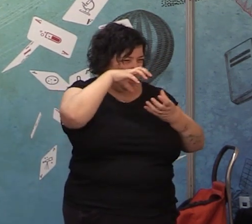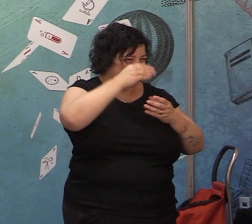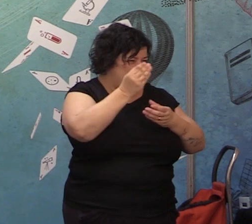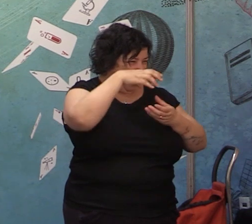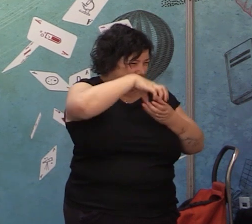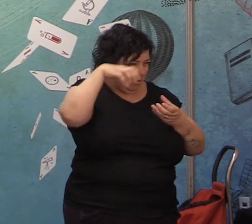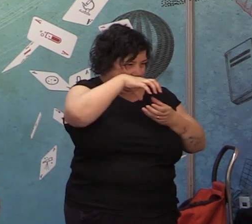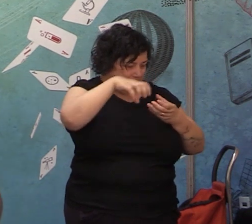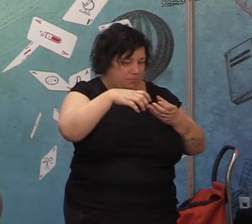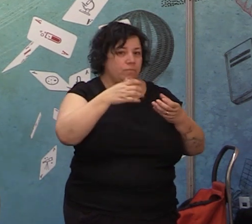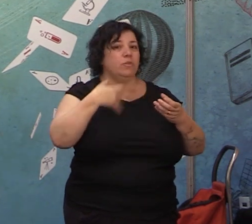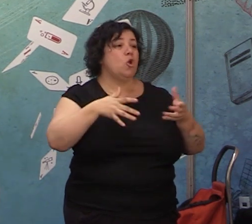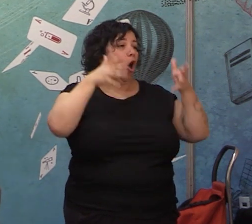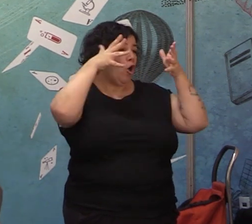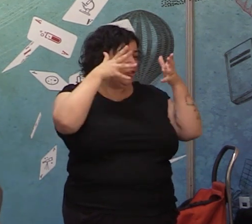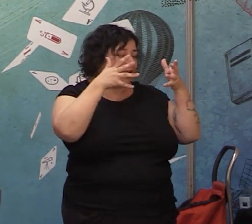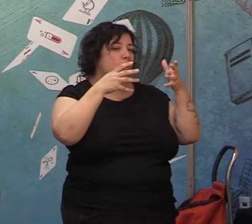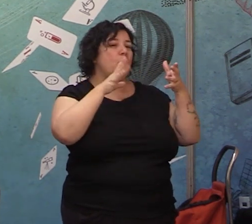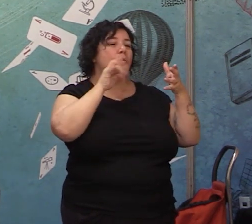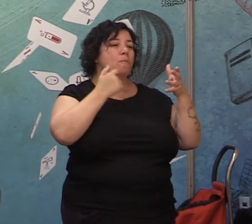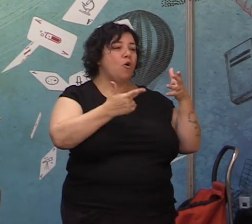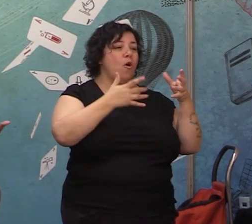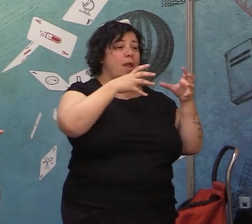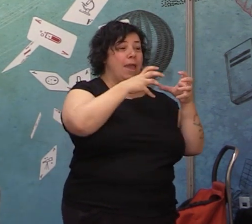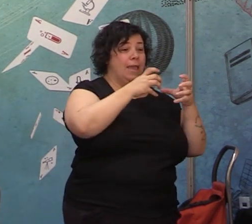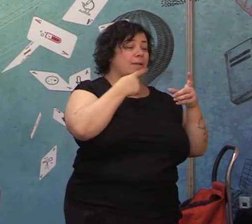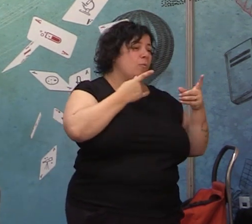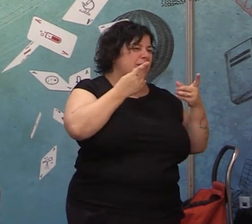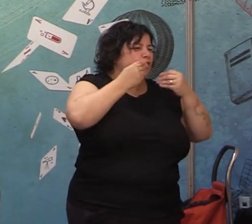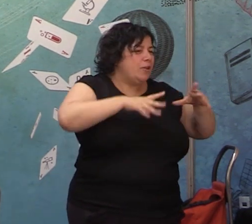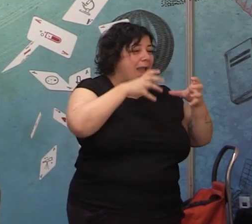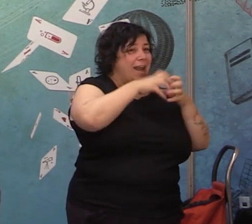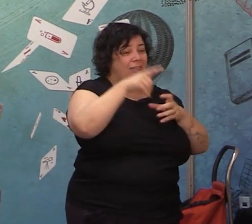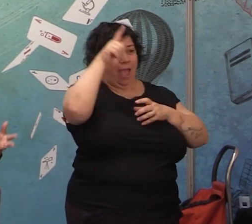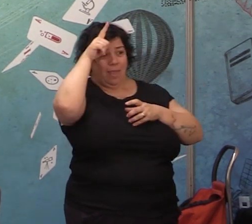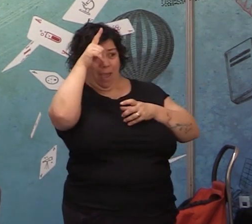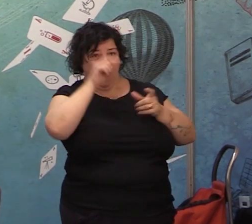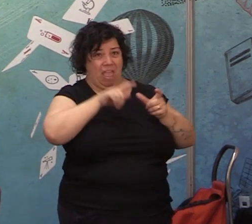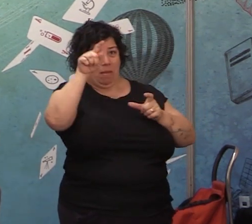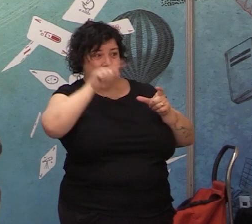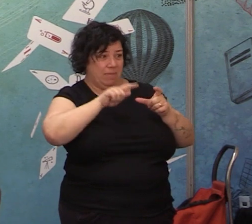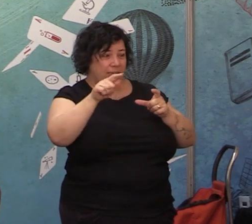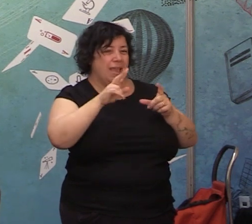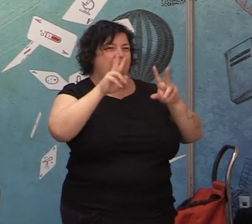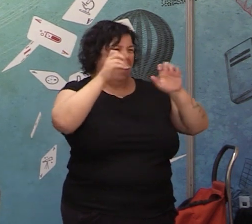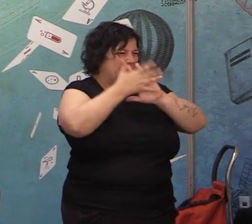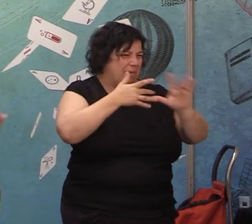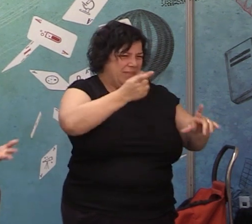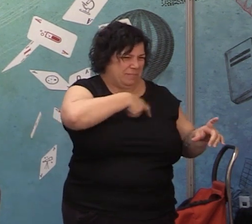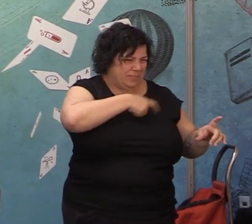muchísimo, y está ambientado a caballo entre Granada y Alemania, y bueno, pues tiene cardiología, tiene